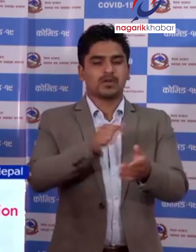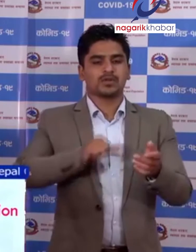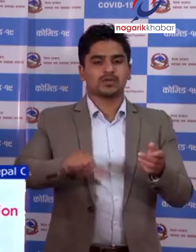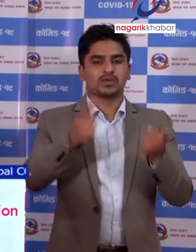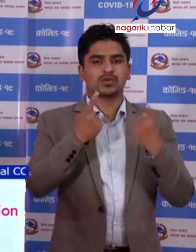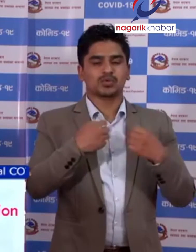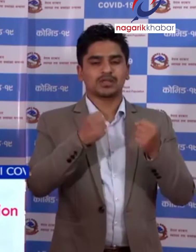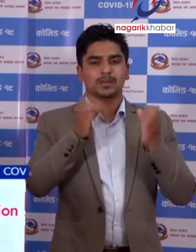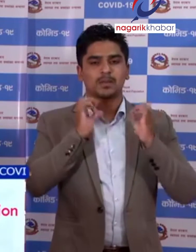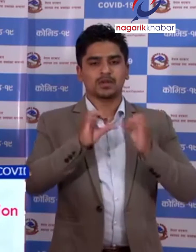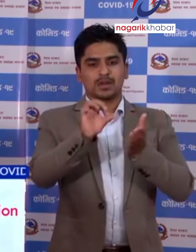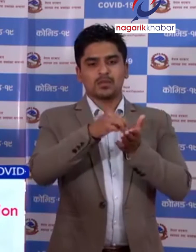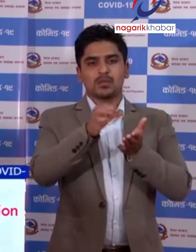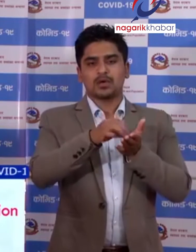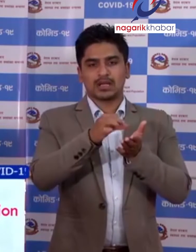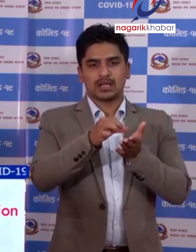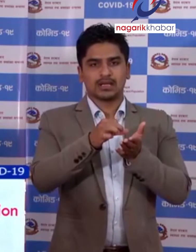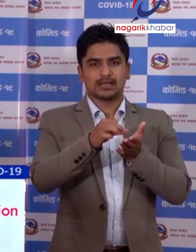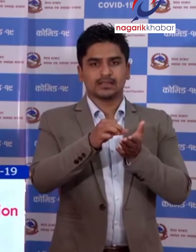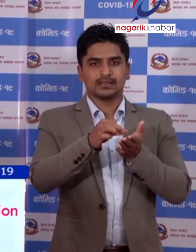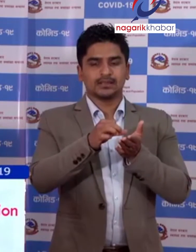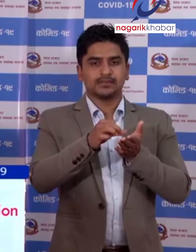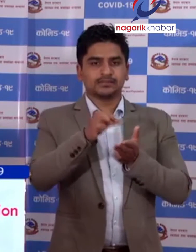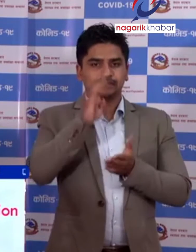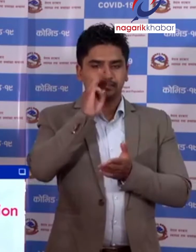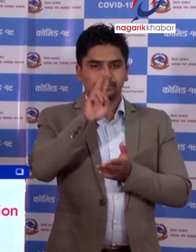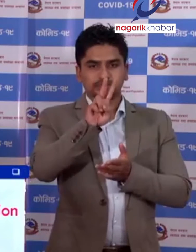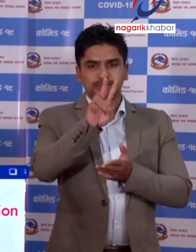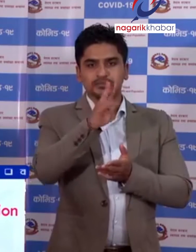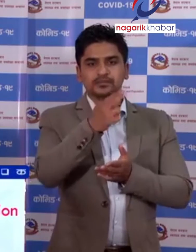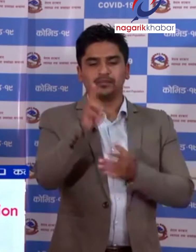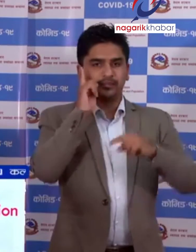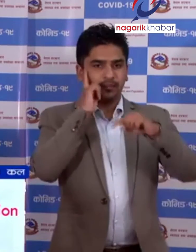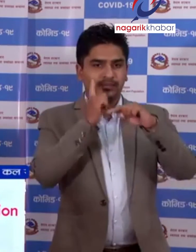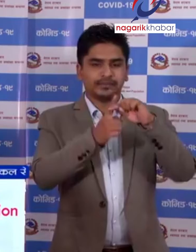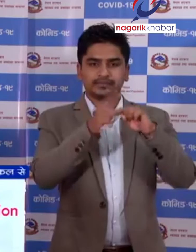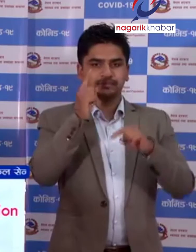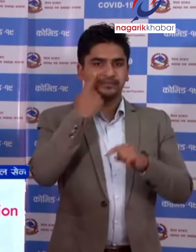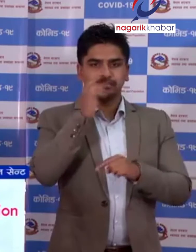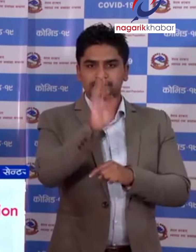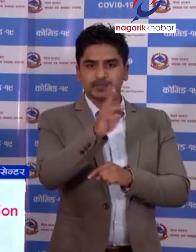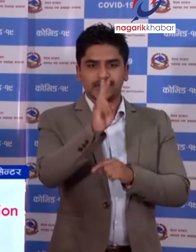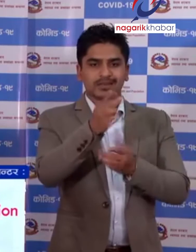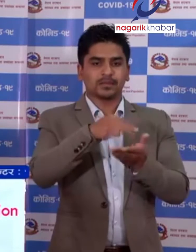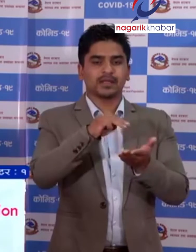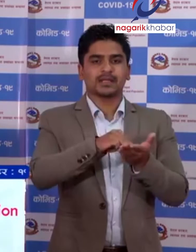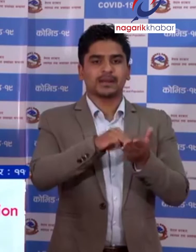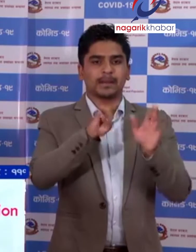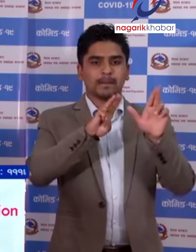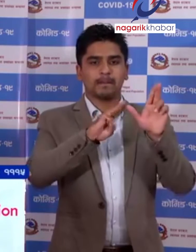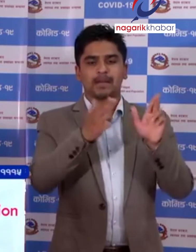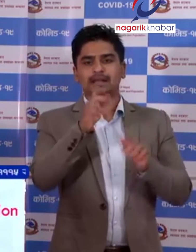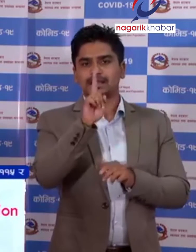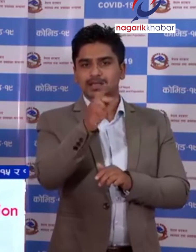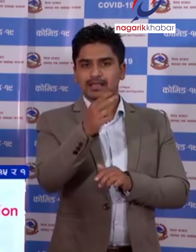जनस्वास्थ्य प्रयोगशाला पोखरा को पोखरा में 24 जना को पॉजिटिव आएको छ। त्यसमध्ये म्याग्दी को